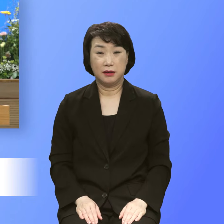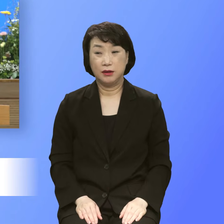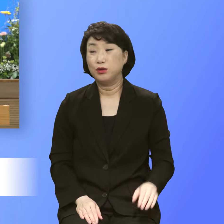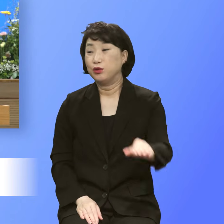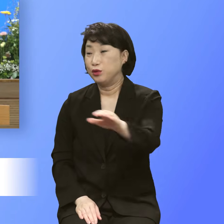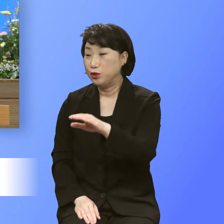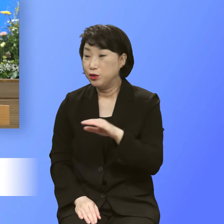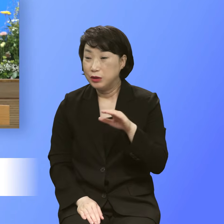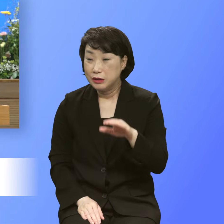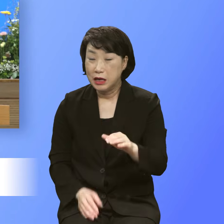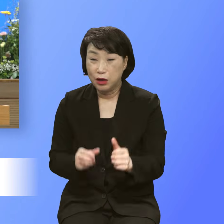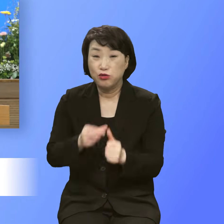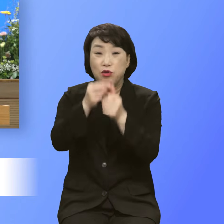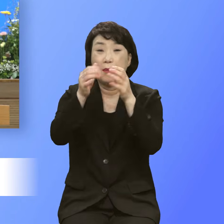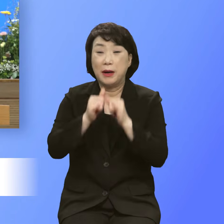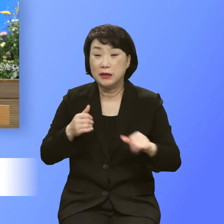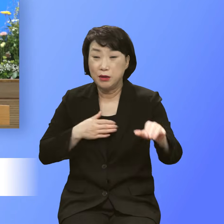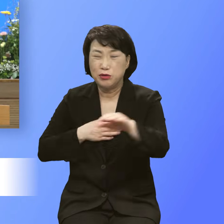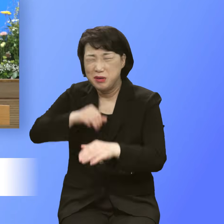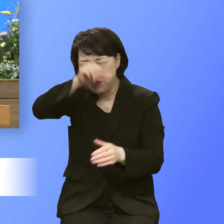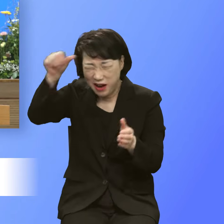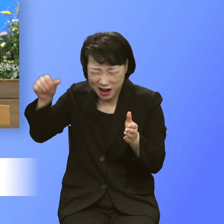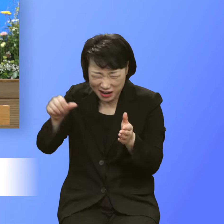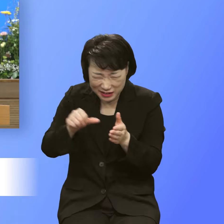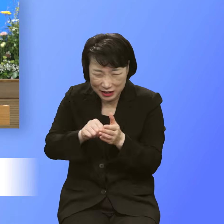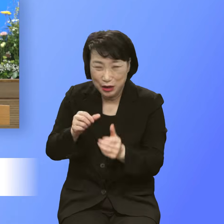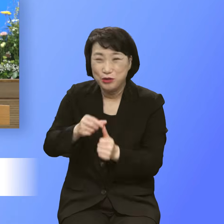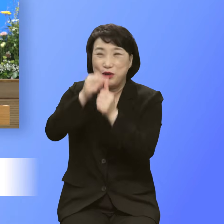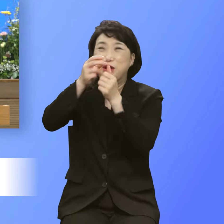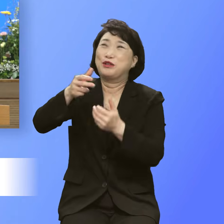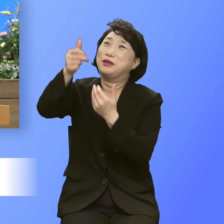그래서 우리는 구원받은 자들은 평생에